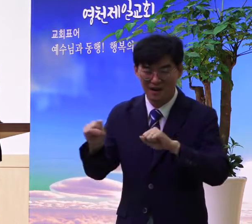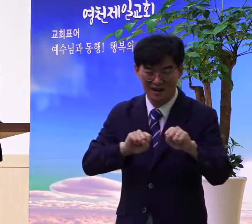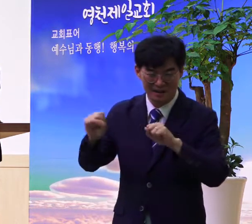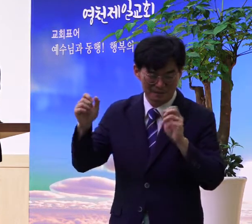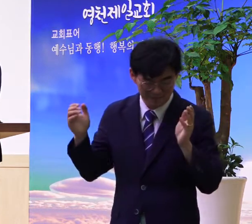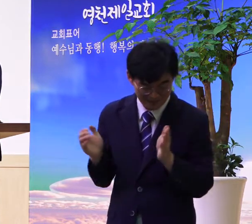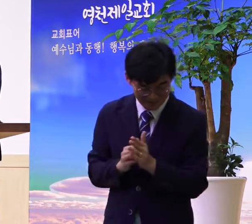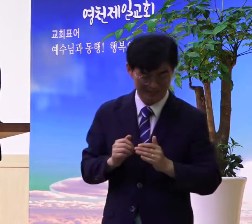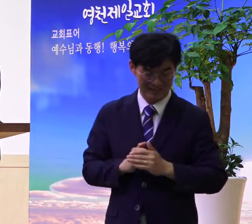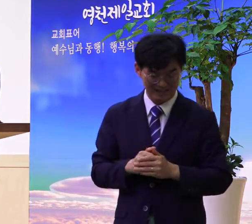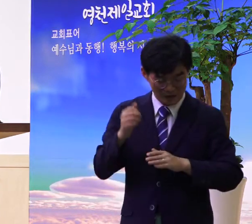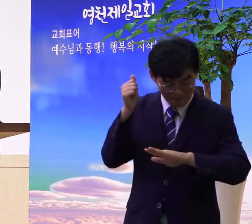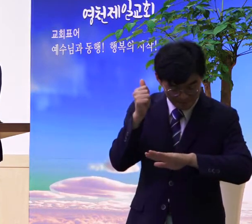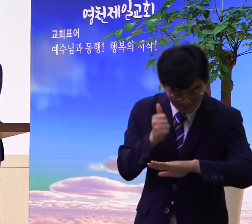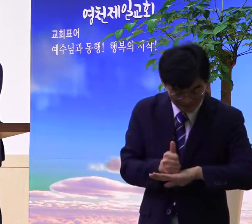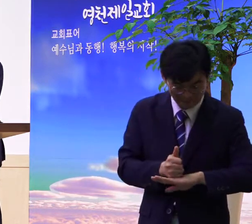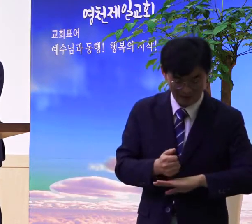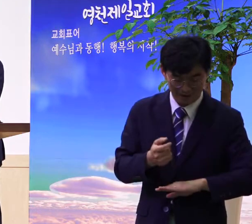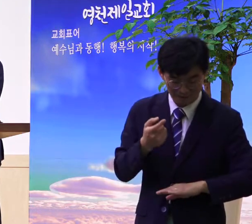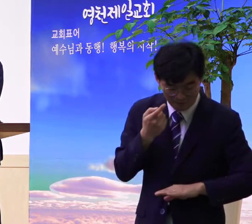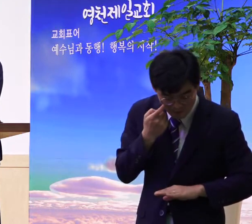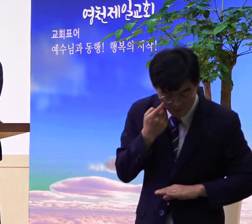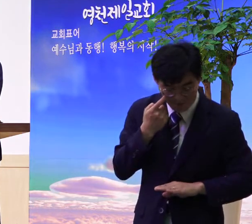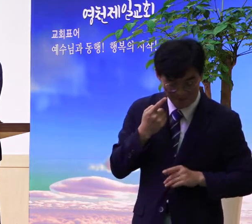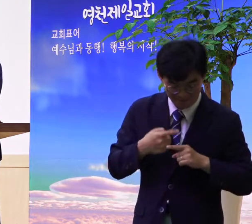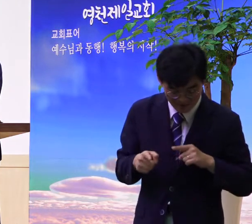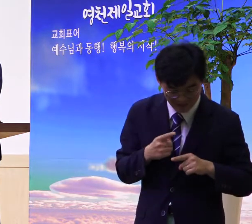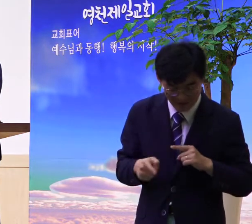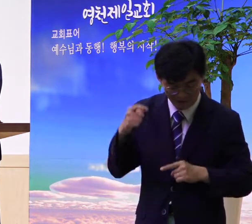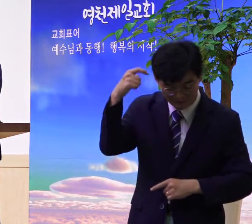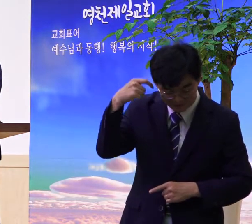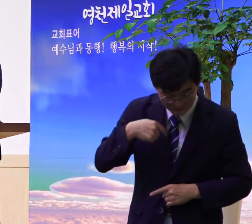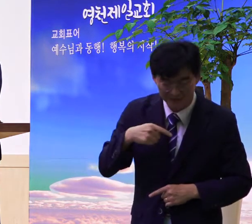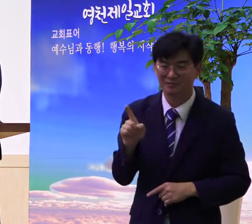마치고 싶다 하는 그런 고백을 한 것입니다.